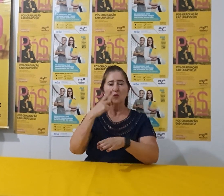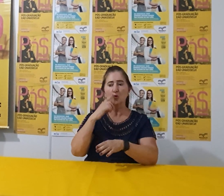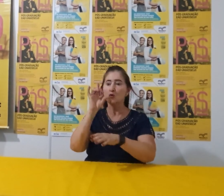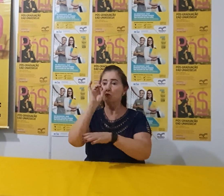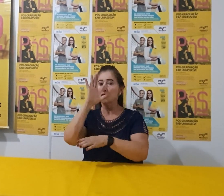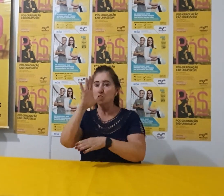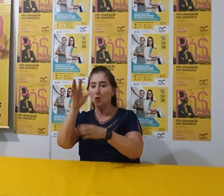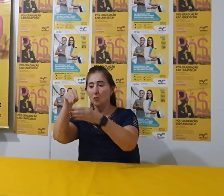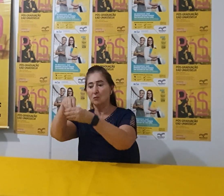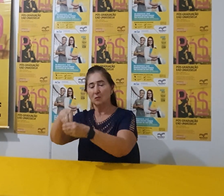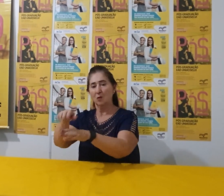mas na sociedade.